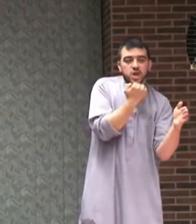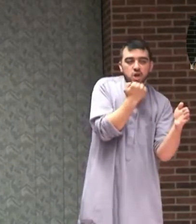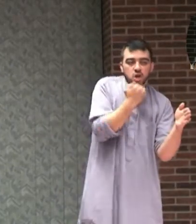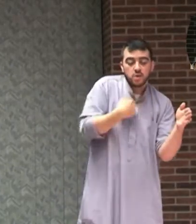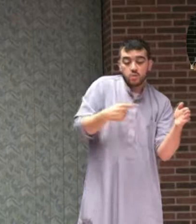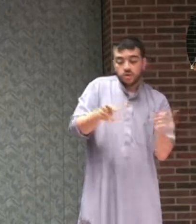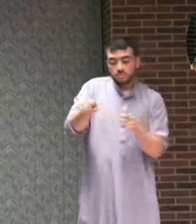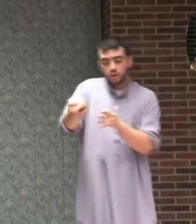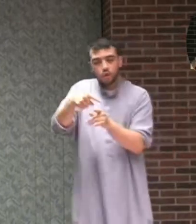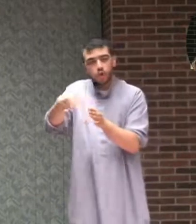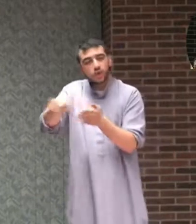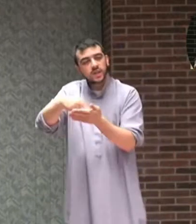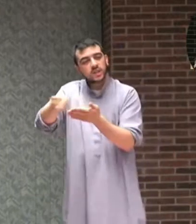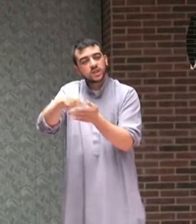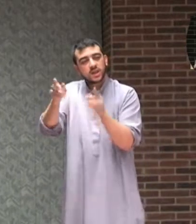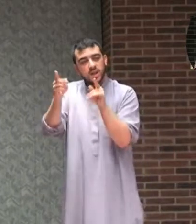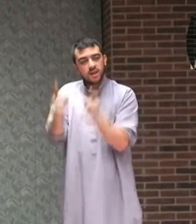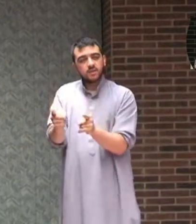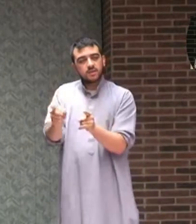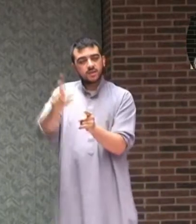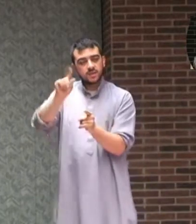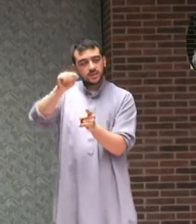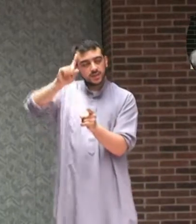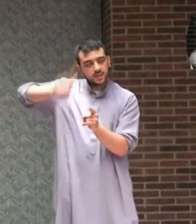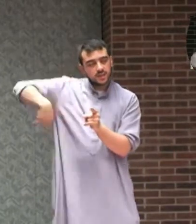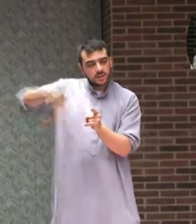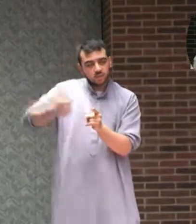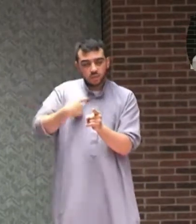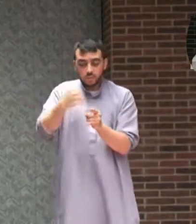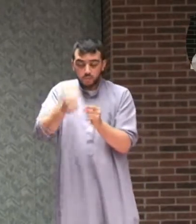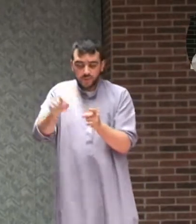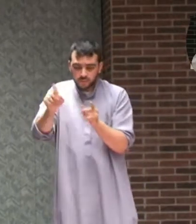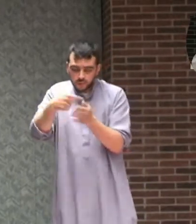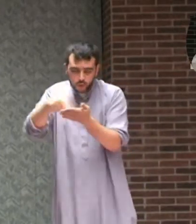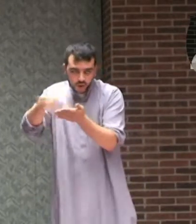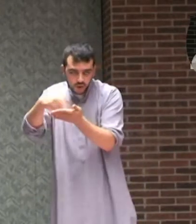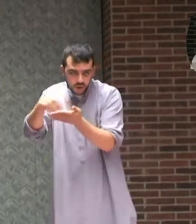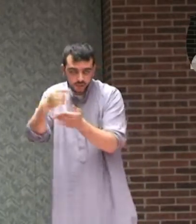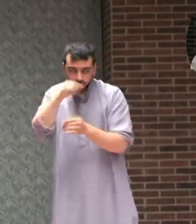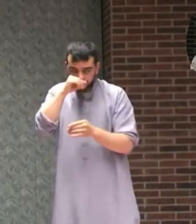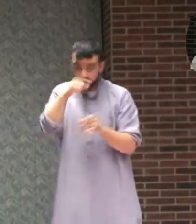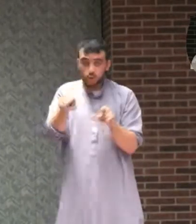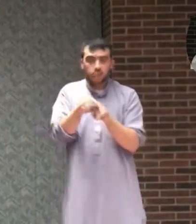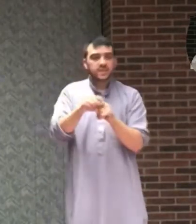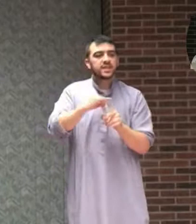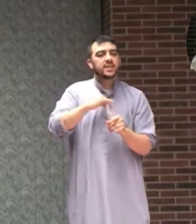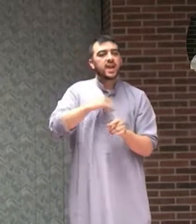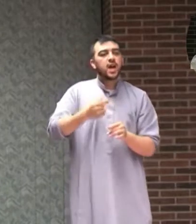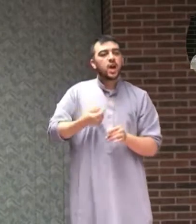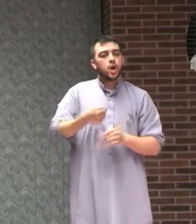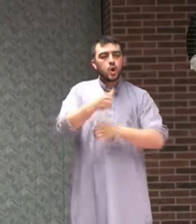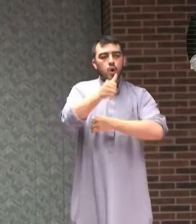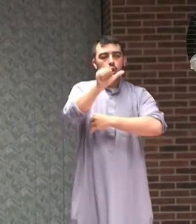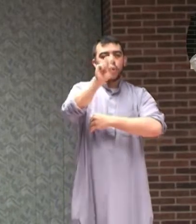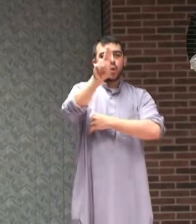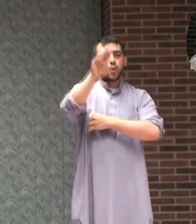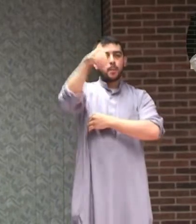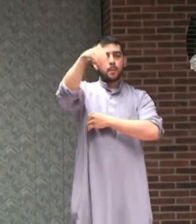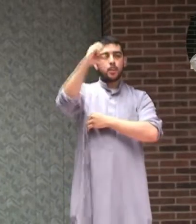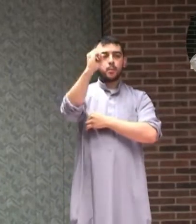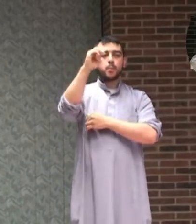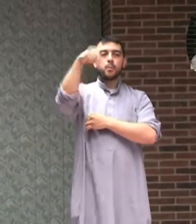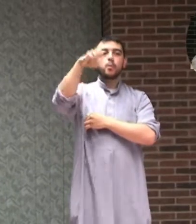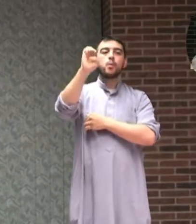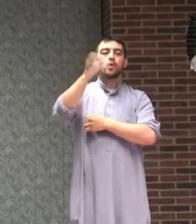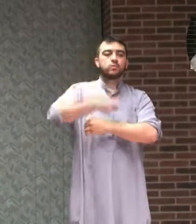l'on donne, yani lors de l'fitr. Et cette aumône, vous savez que de manière